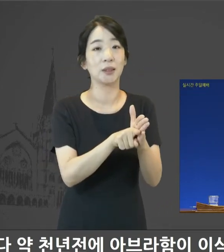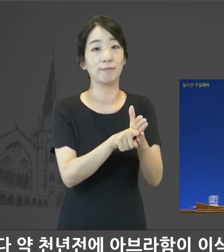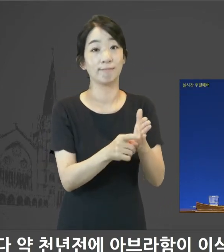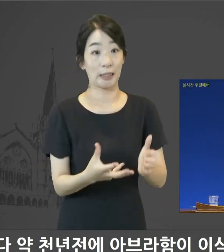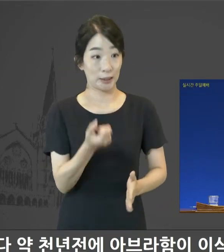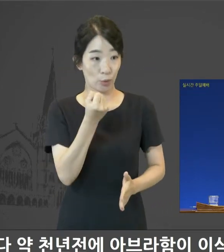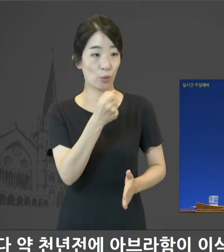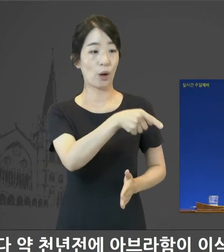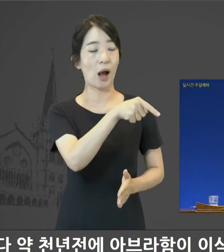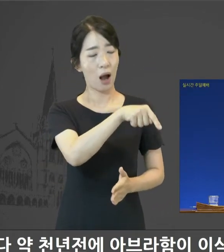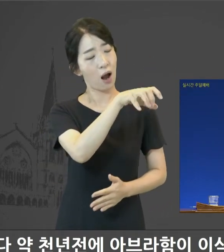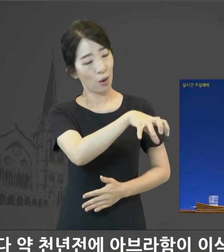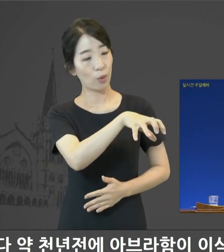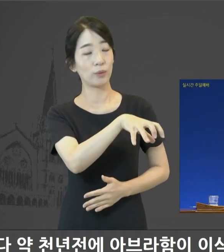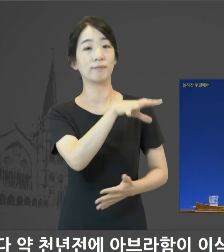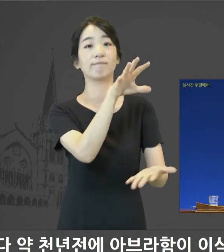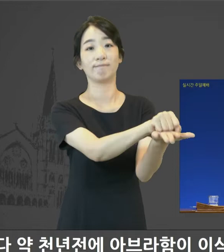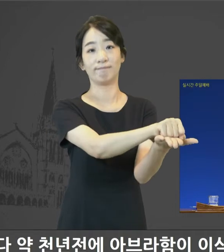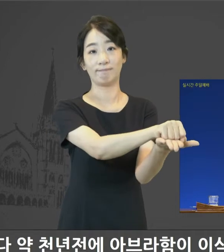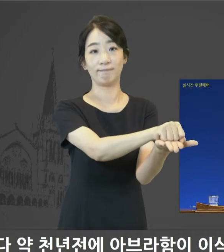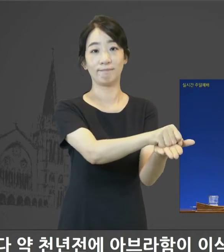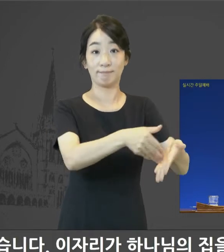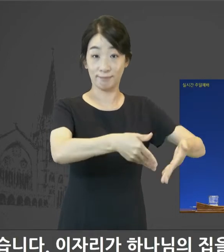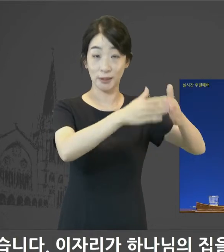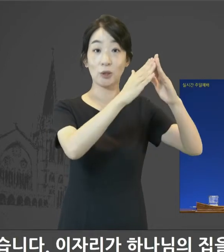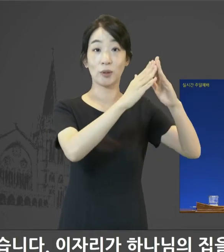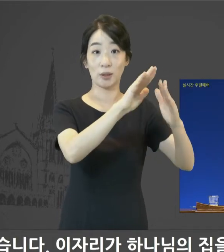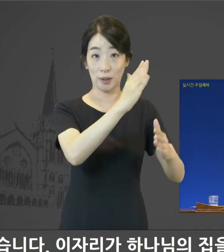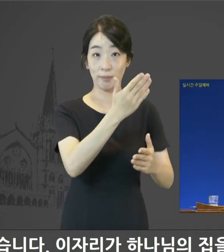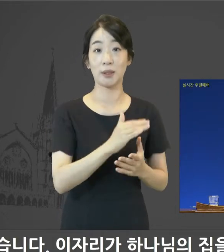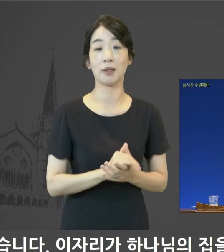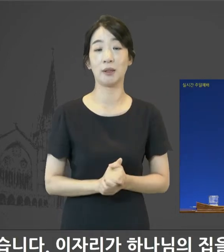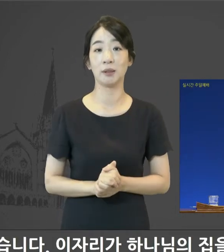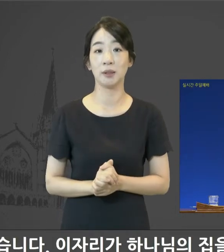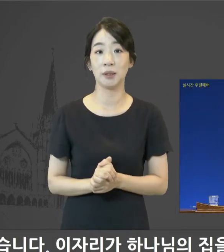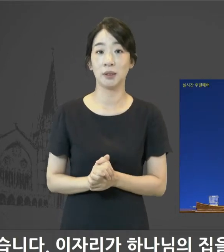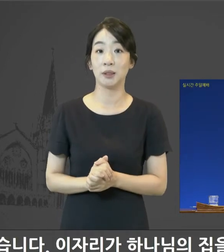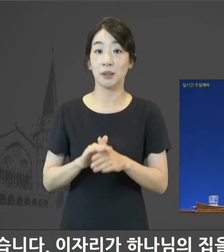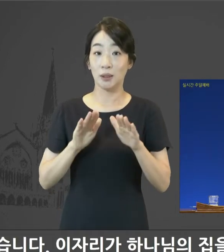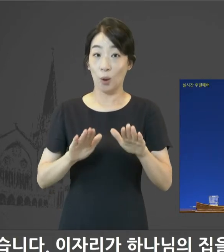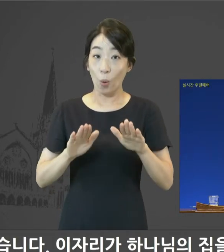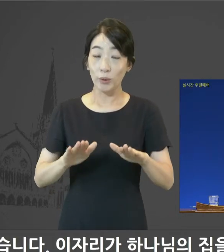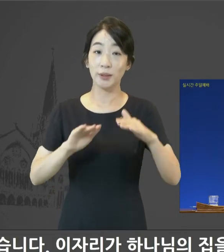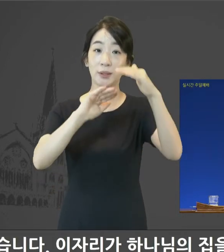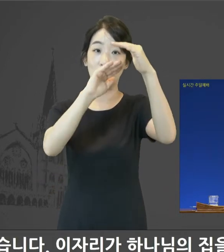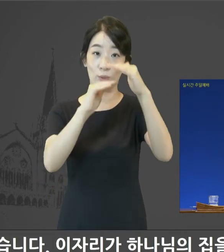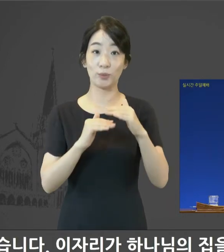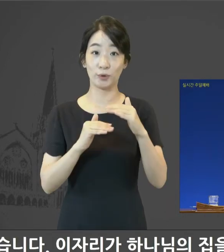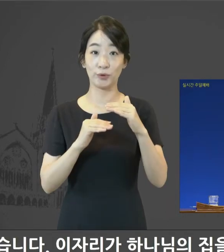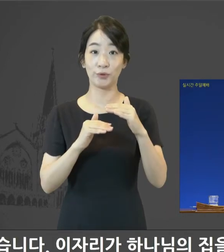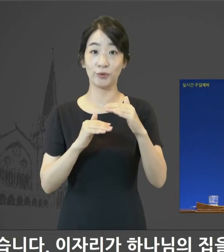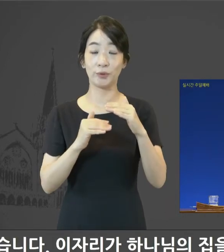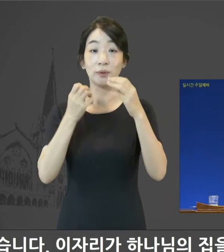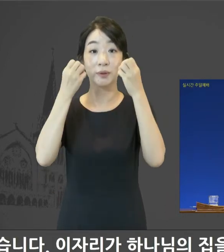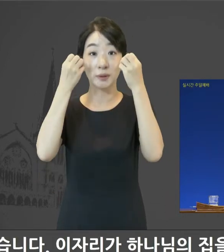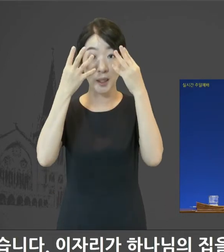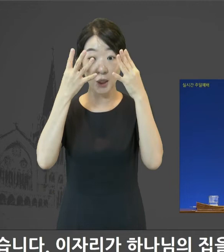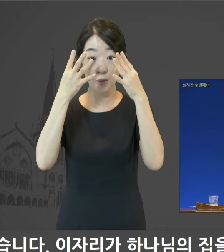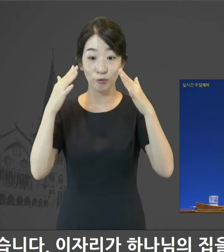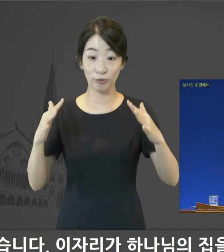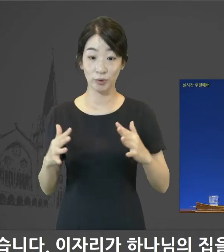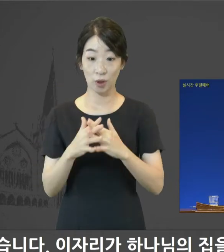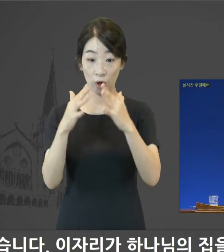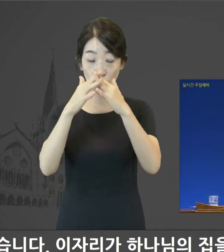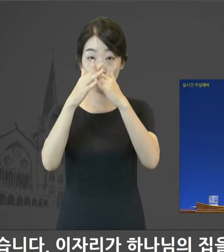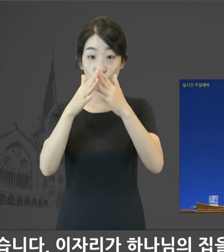것이죠. 자, 이제 이것을 오늘 본문으로 옮겨와야 됩니다. 새로운 영적 건축물을